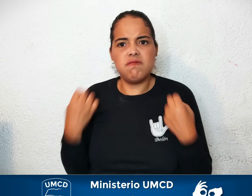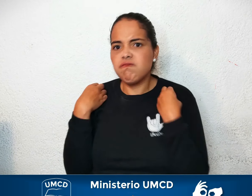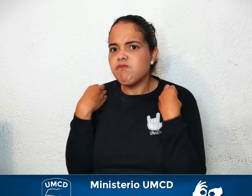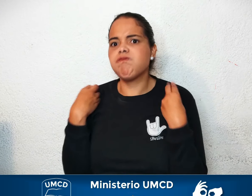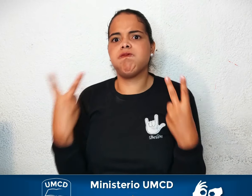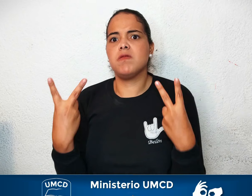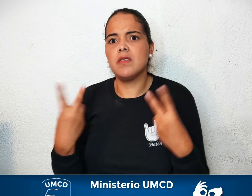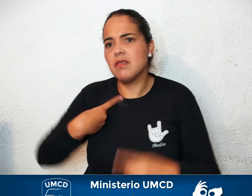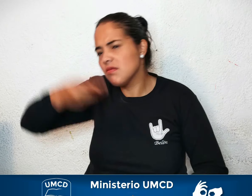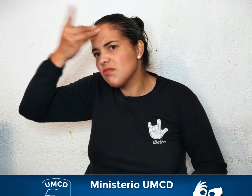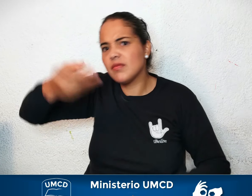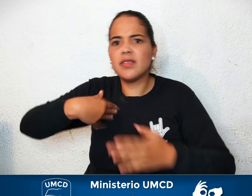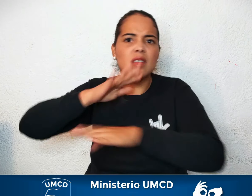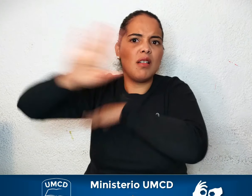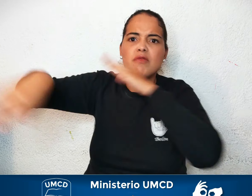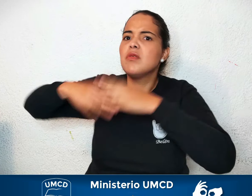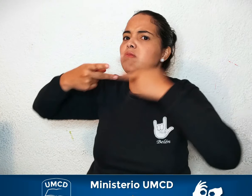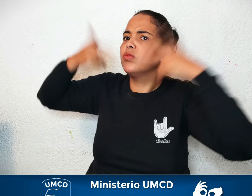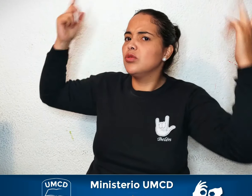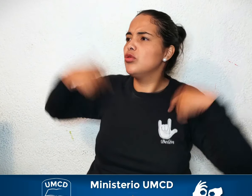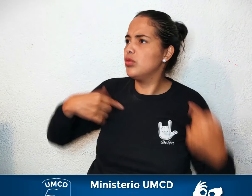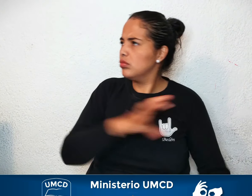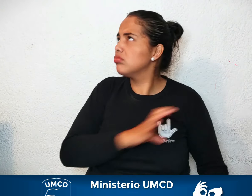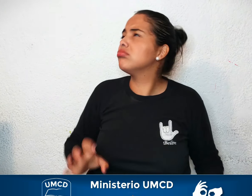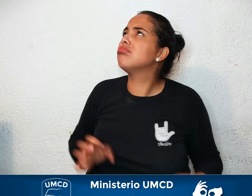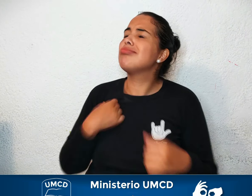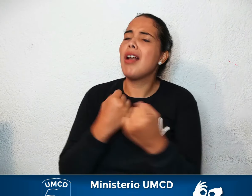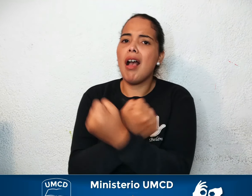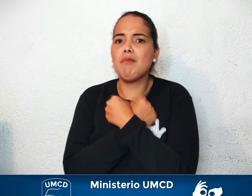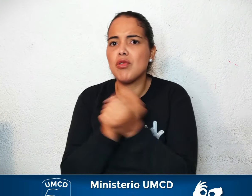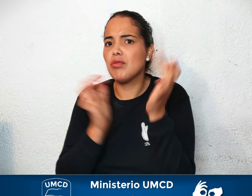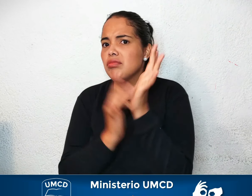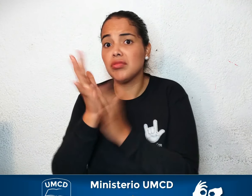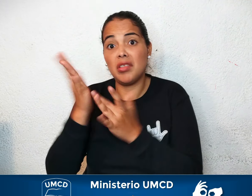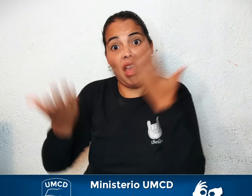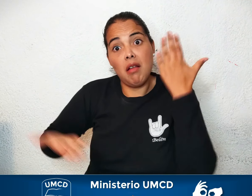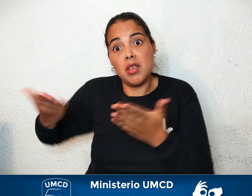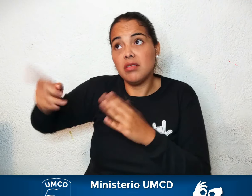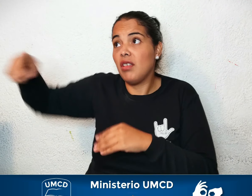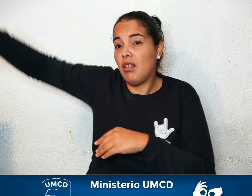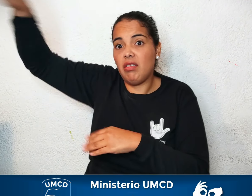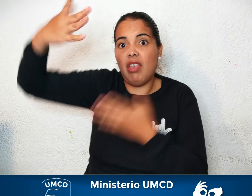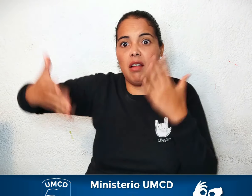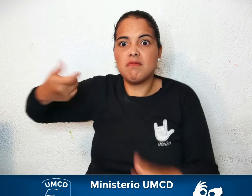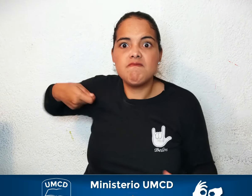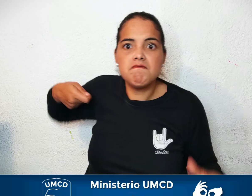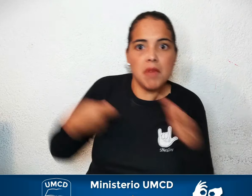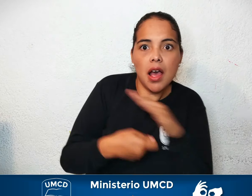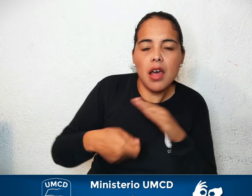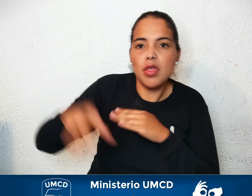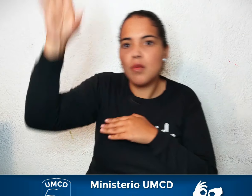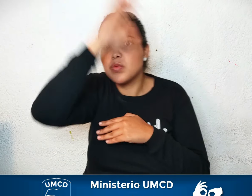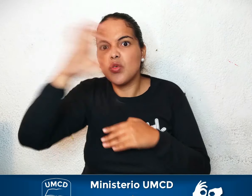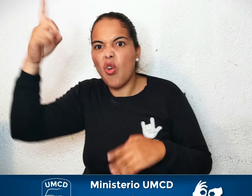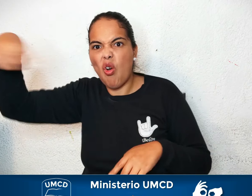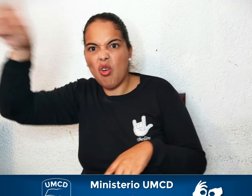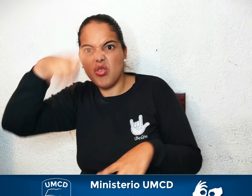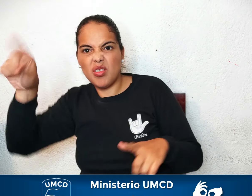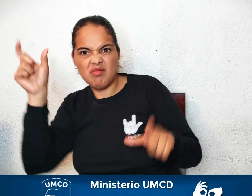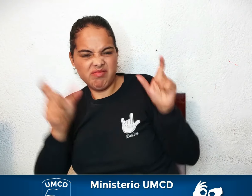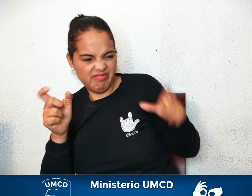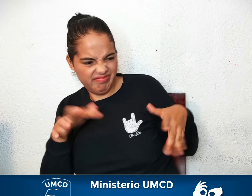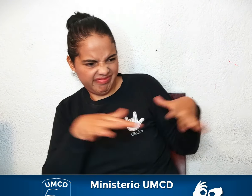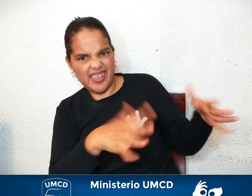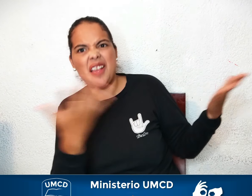y ahora con toda confianza, aun sabiendo de que él podía recibir reprensión por parte de sus amigos